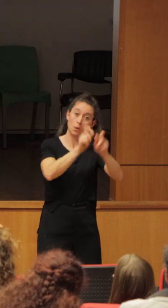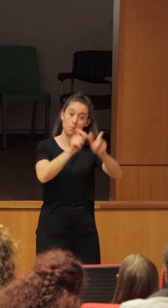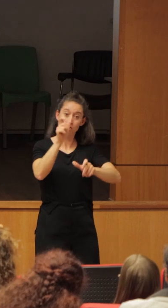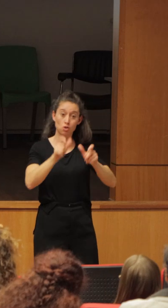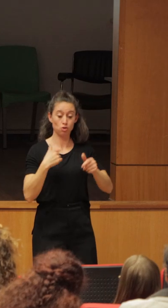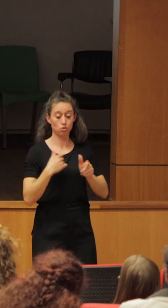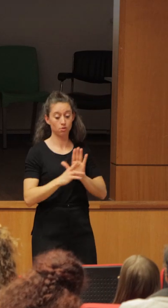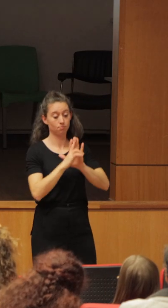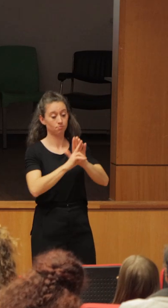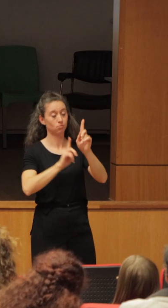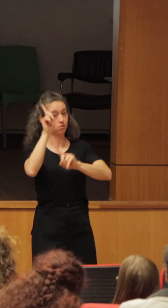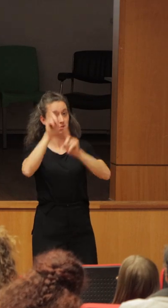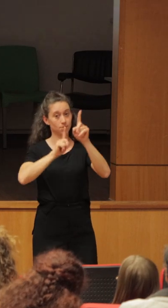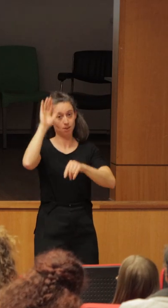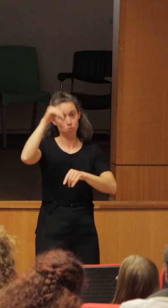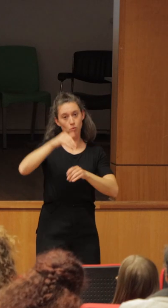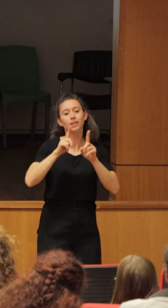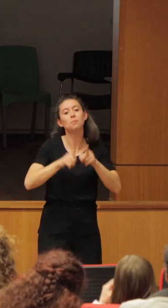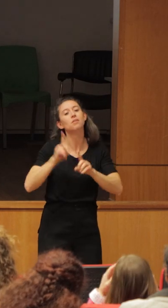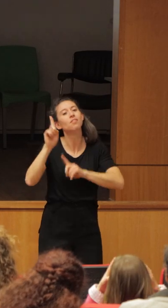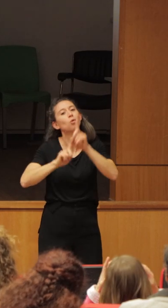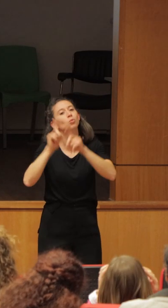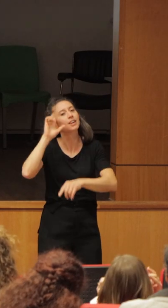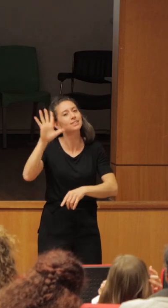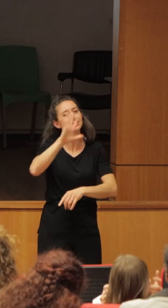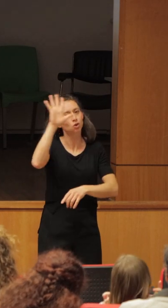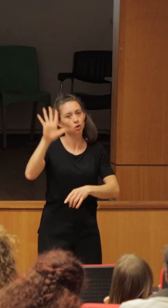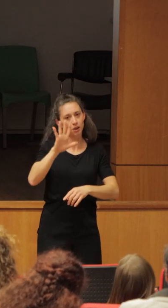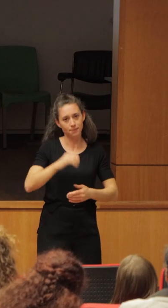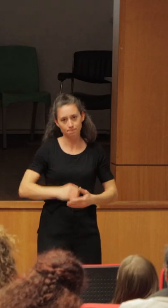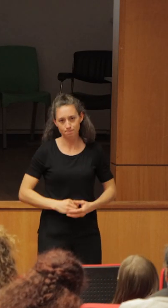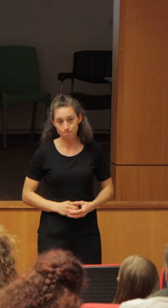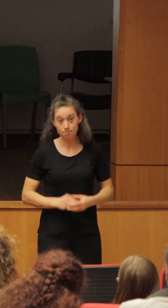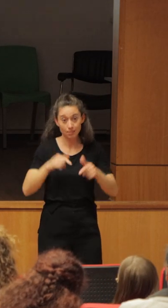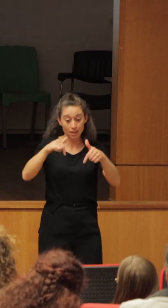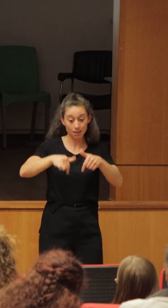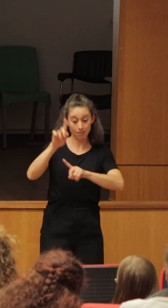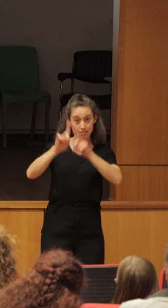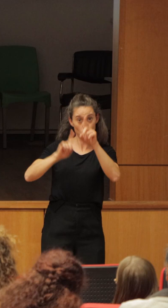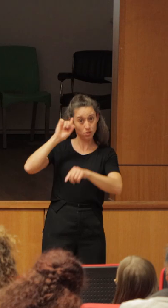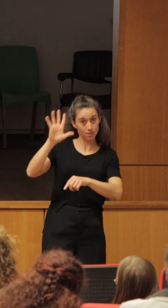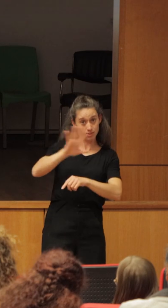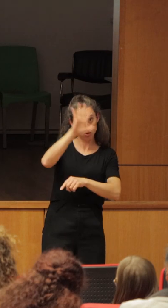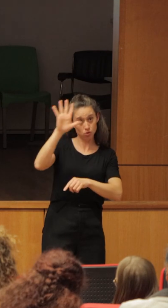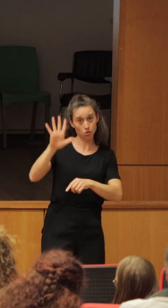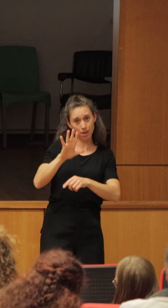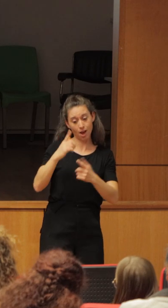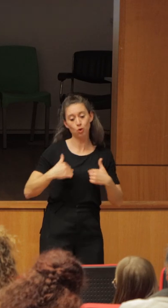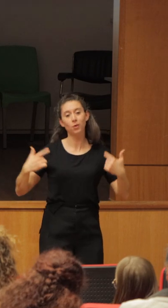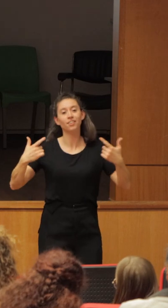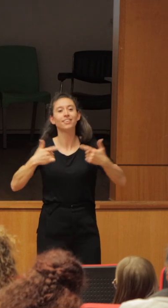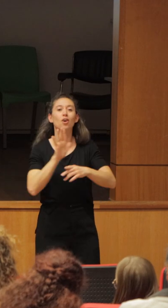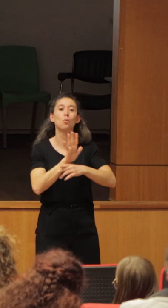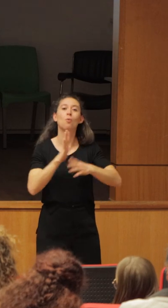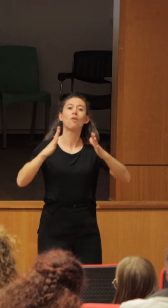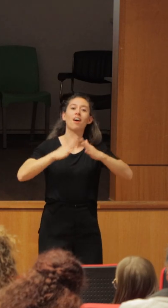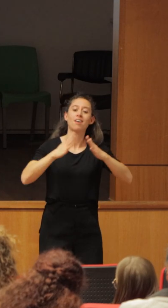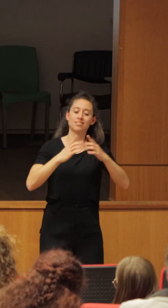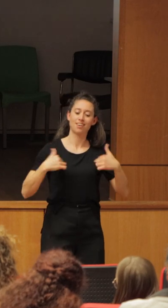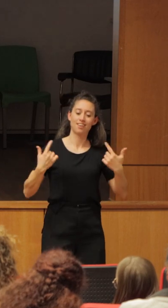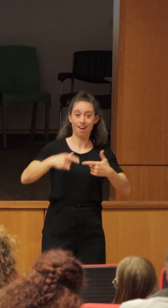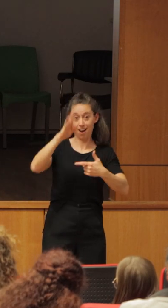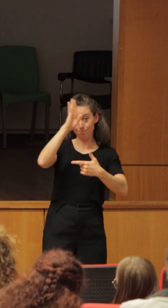de la Universidad de la República y de la Facultad de Psicología. La Facultad de Psicología, nuestra casa de